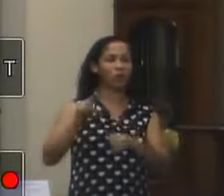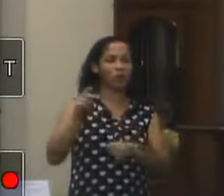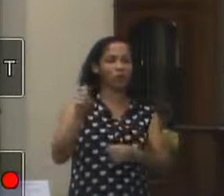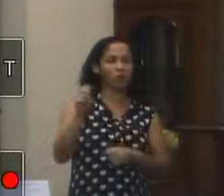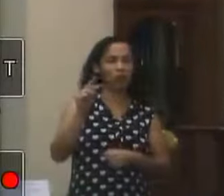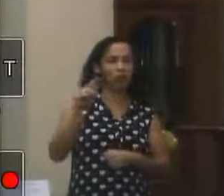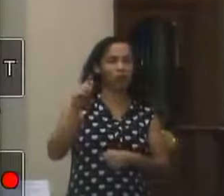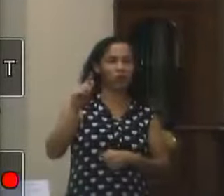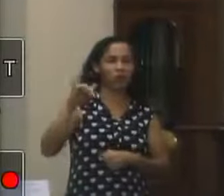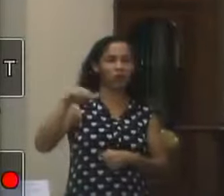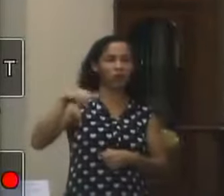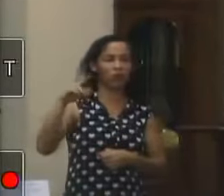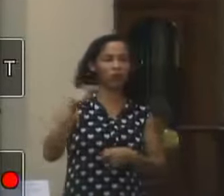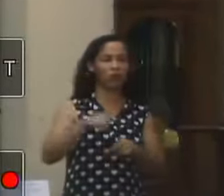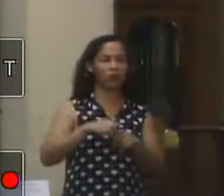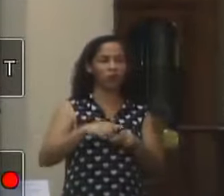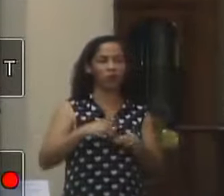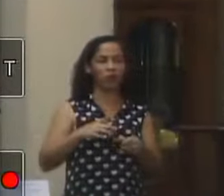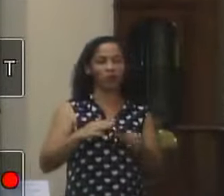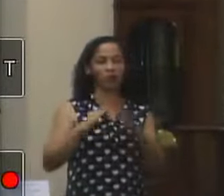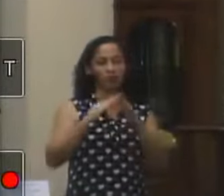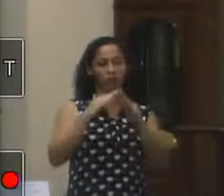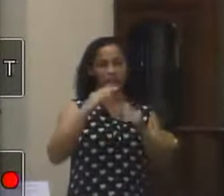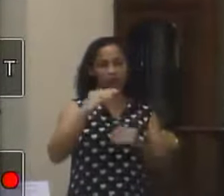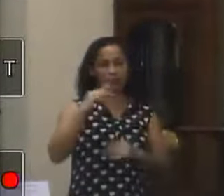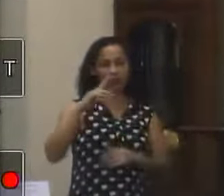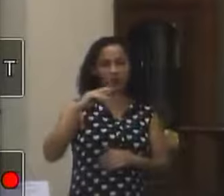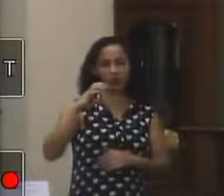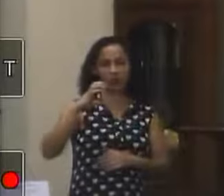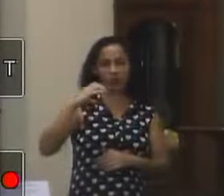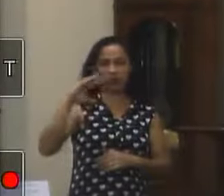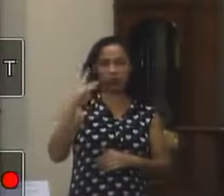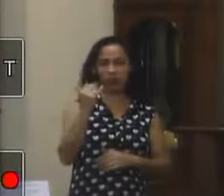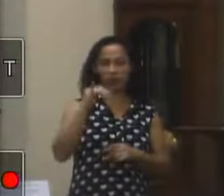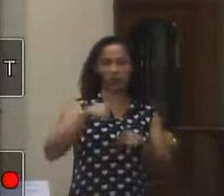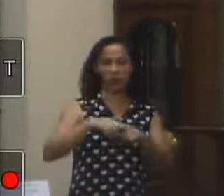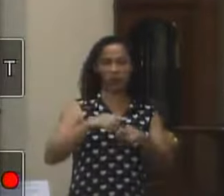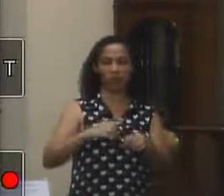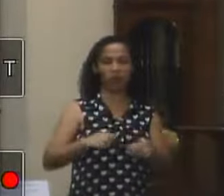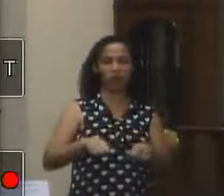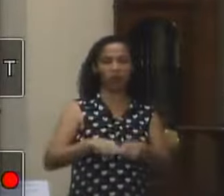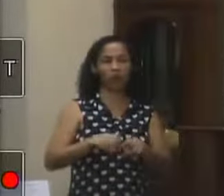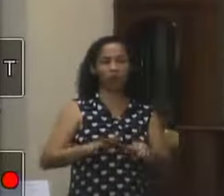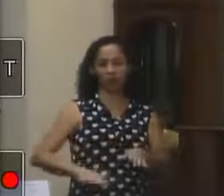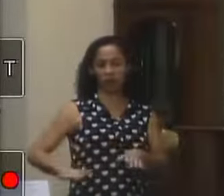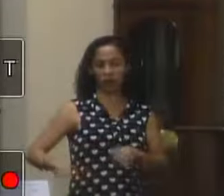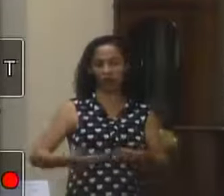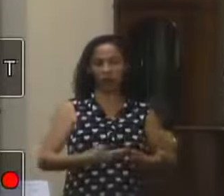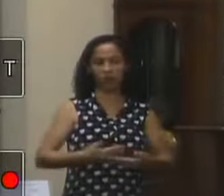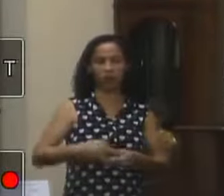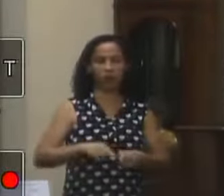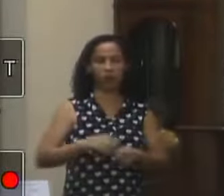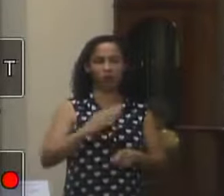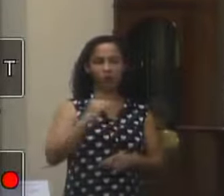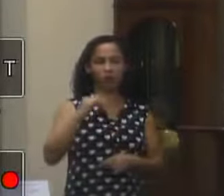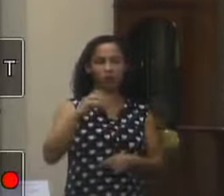Varginha, como a creche da Varginha, como a creche de Chacrinha e também lá o CIEP de Chacrinha. Então, o